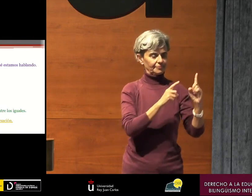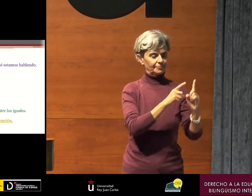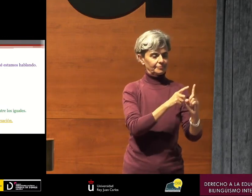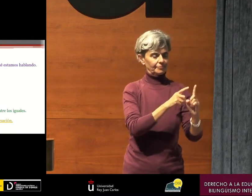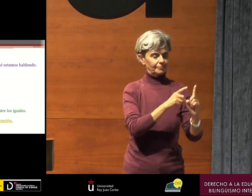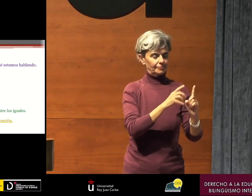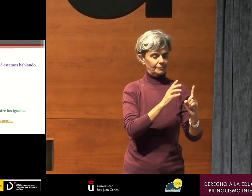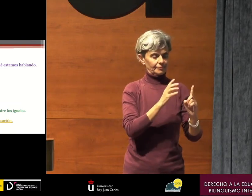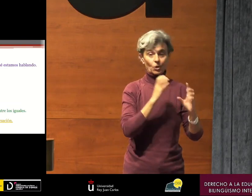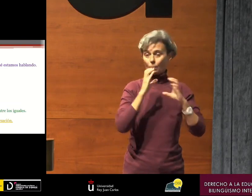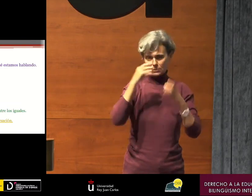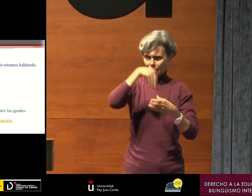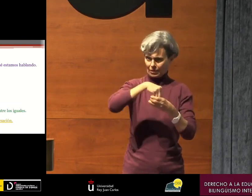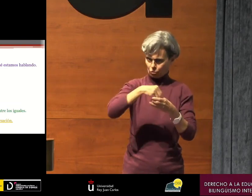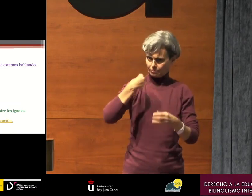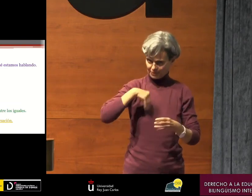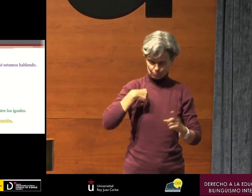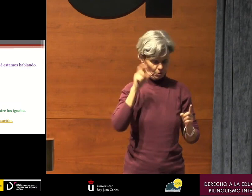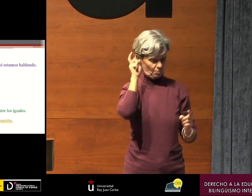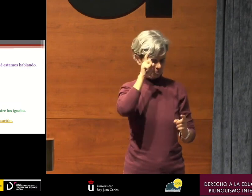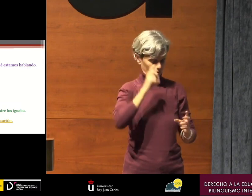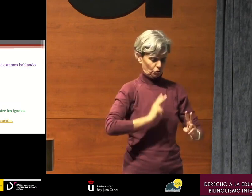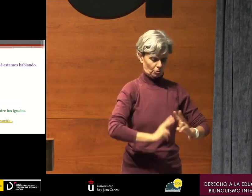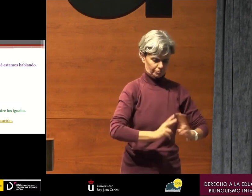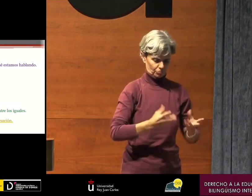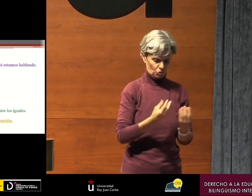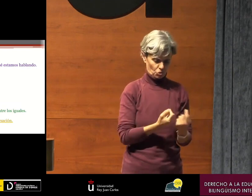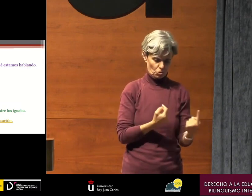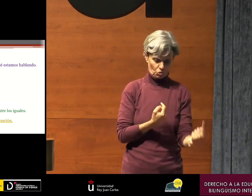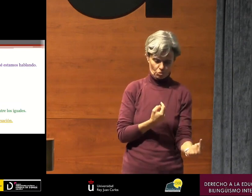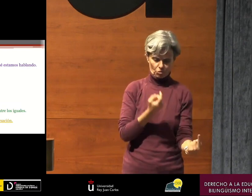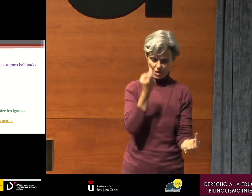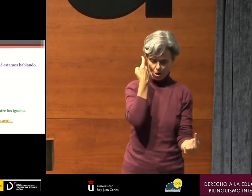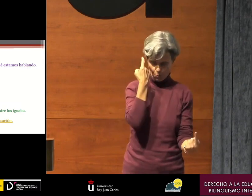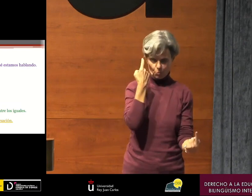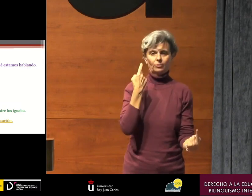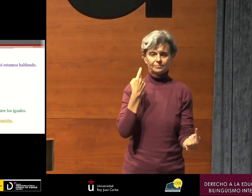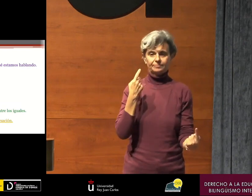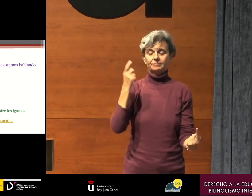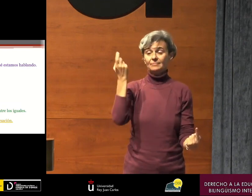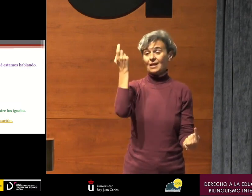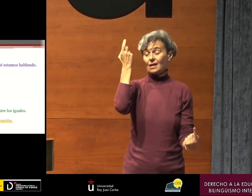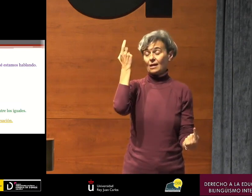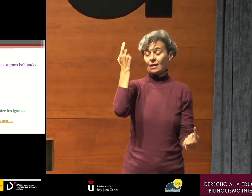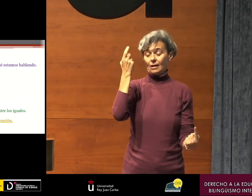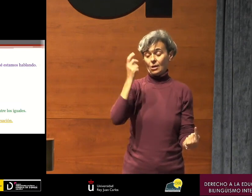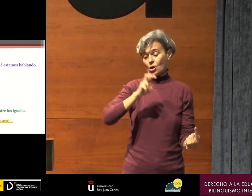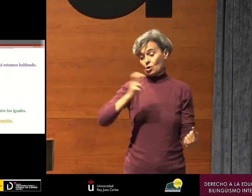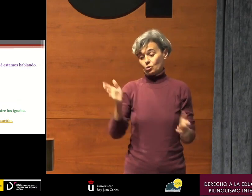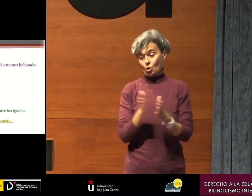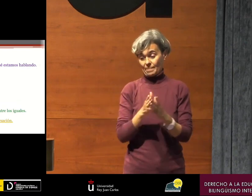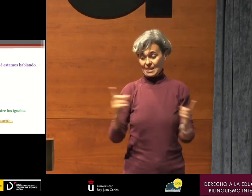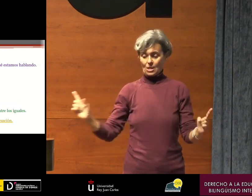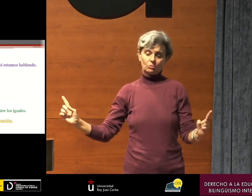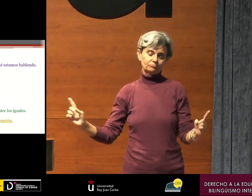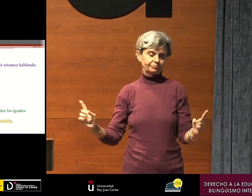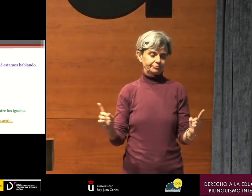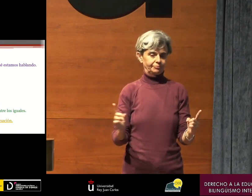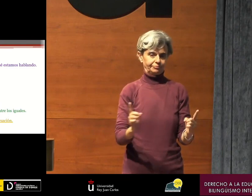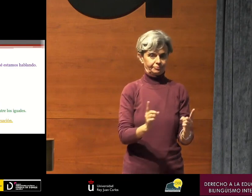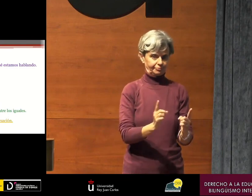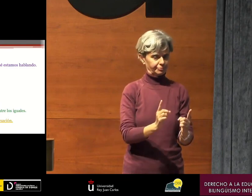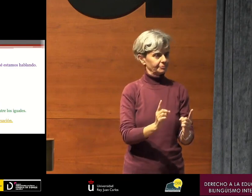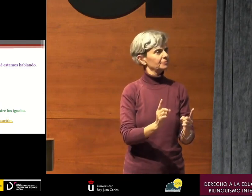Otra situación de conversación, por ejemplo, en esta en la que están interactuando el docente y el alumno,